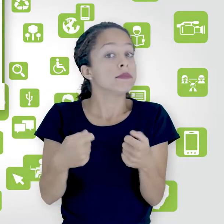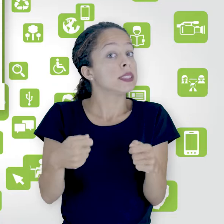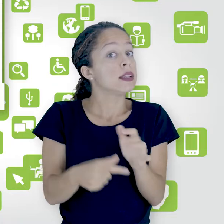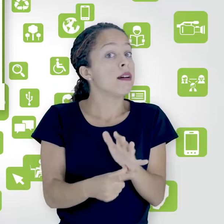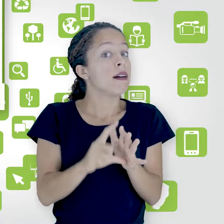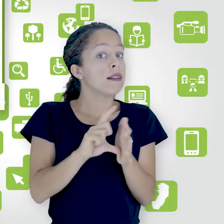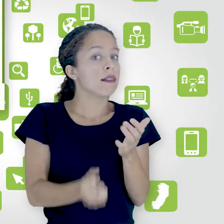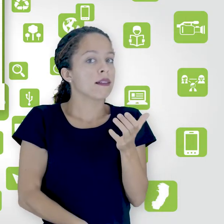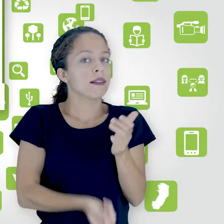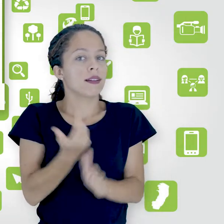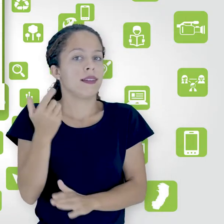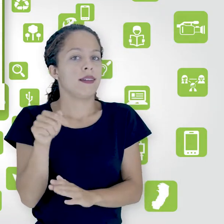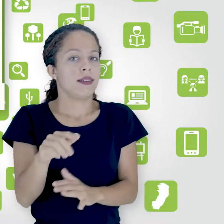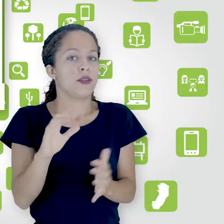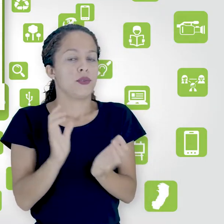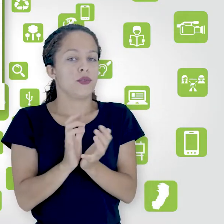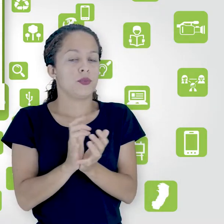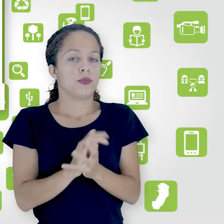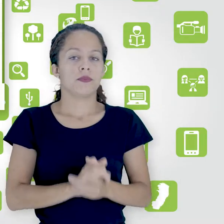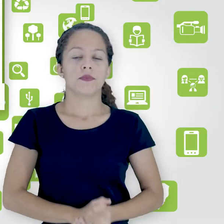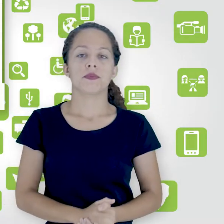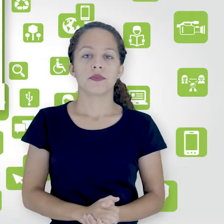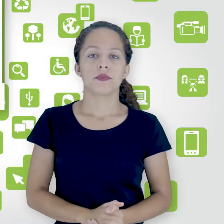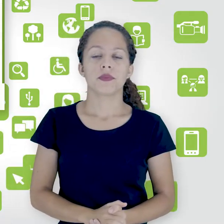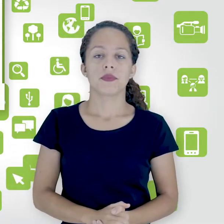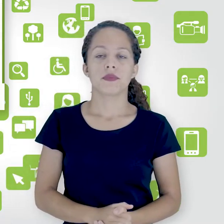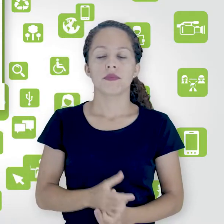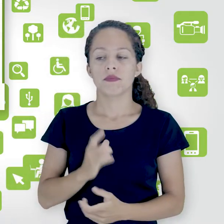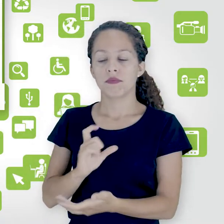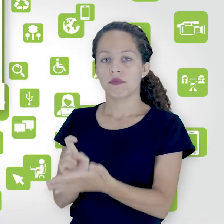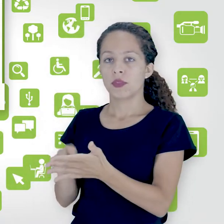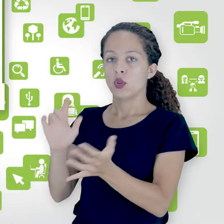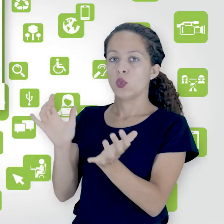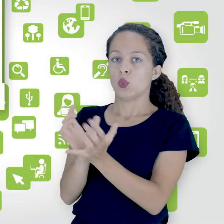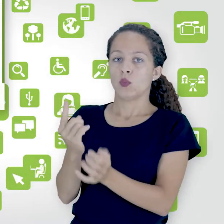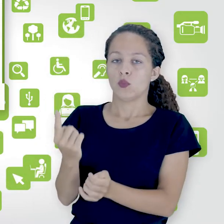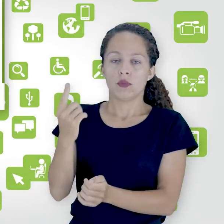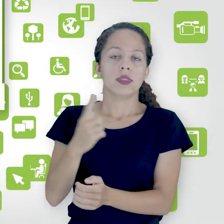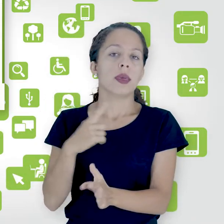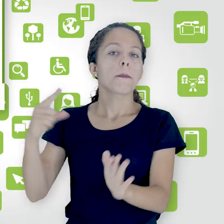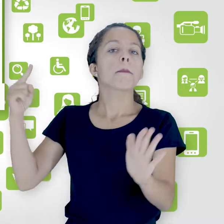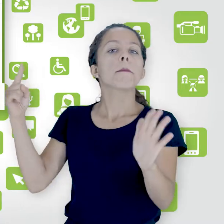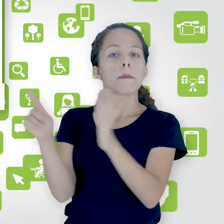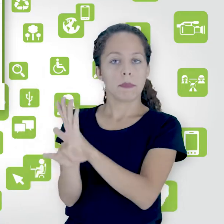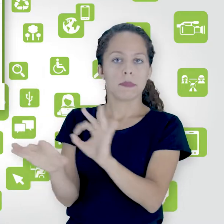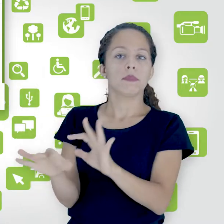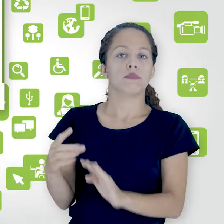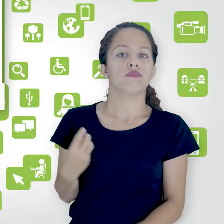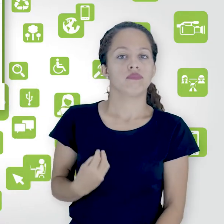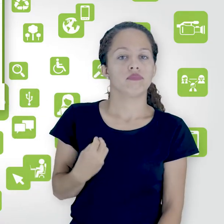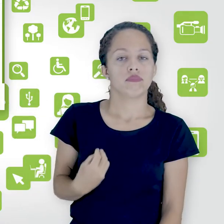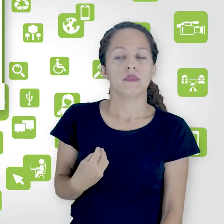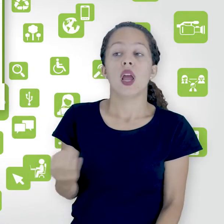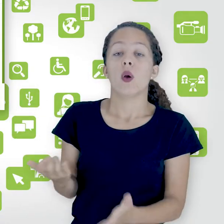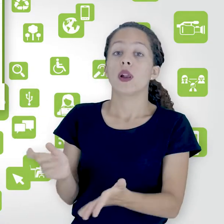ok? Vamos em tema 1. Já tem uma pergunta aqui e a gente vai, no botão Criar uma nova